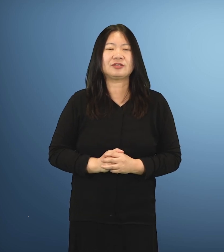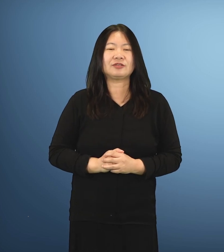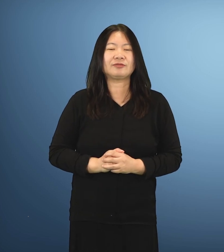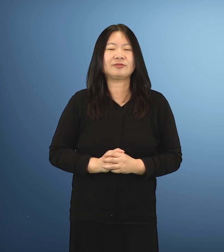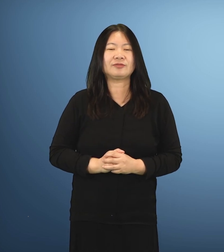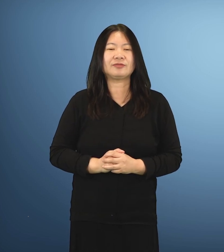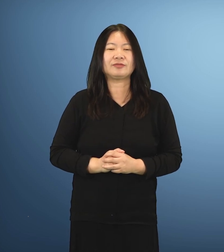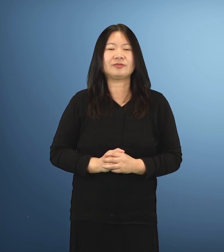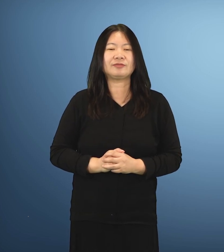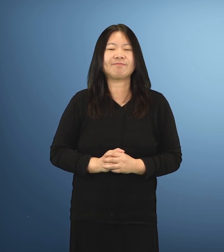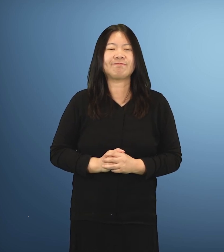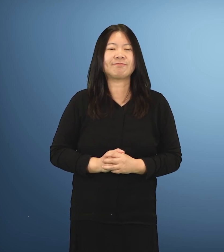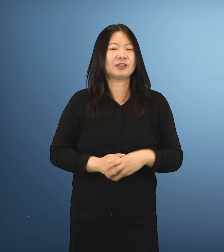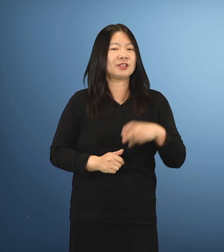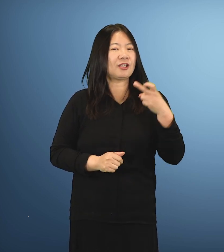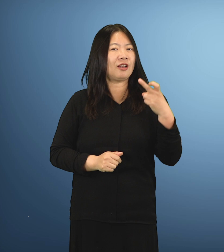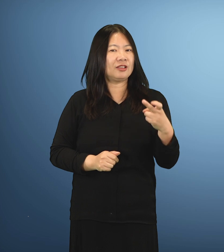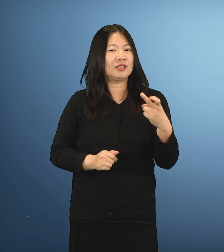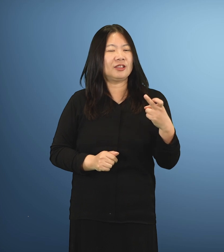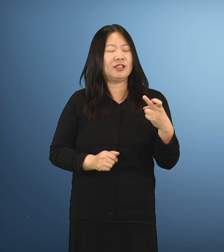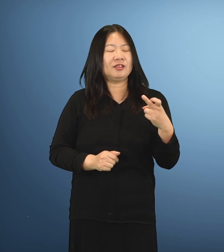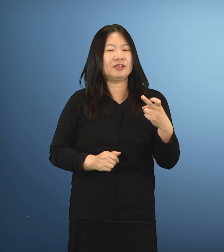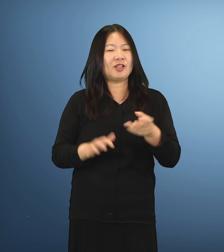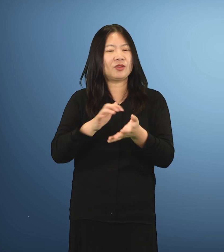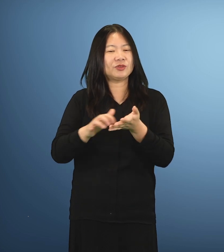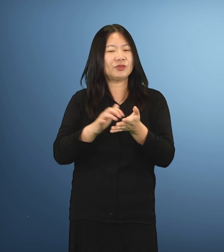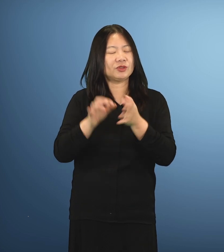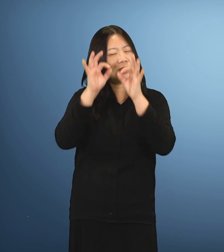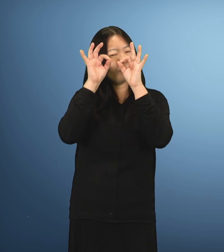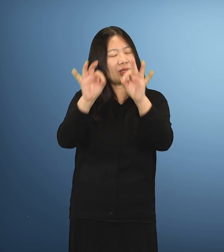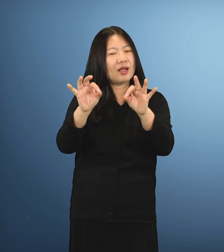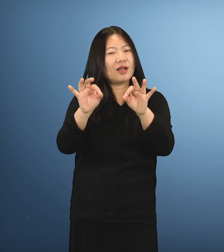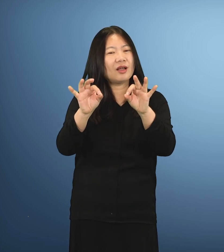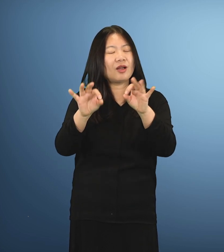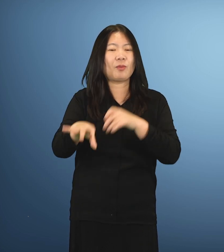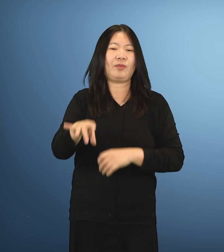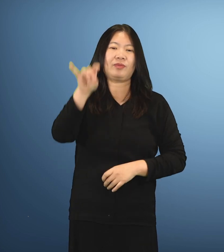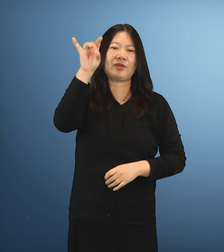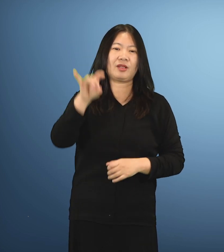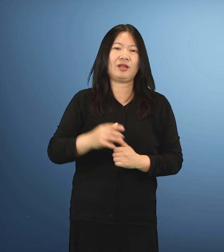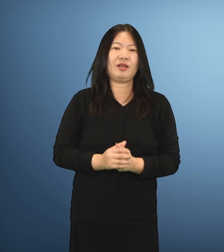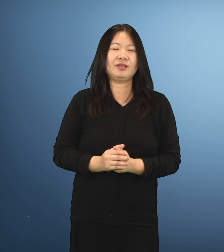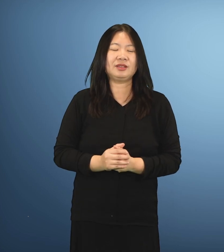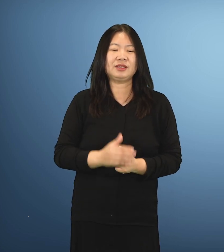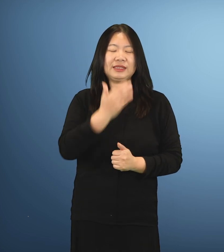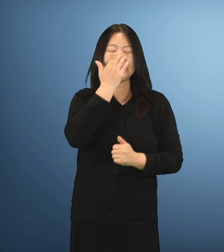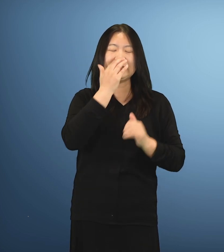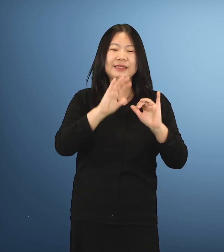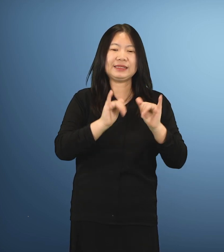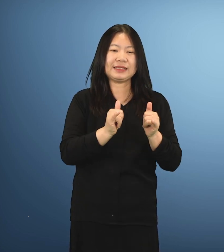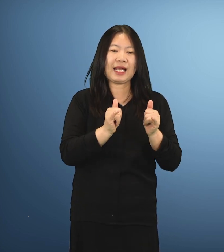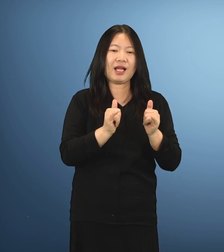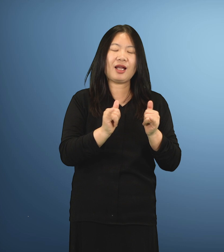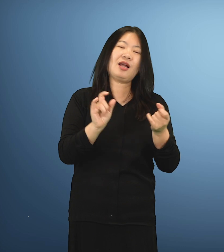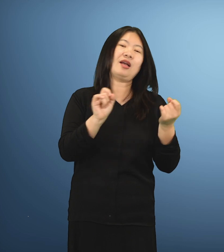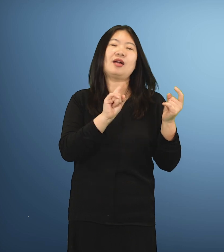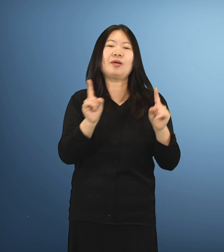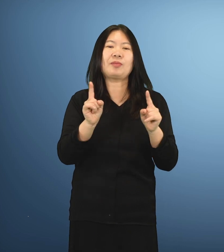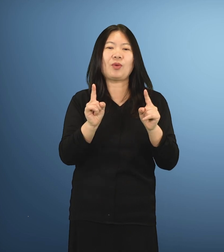12이라는 수를 통해서 먼저 이스라엘의